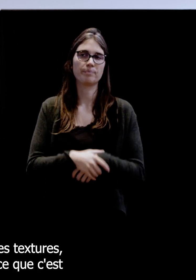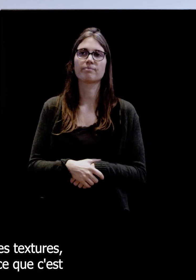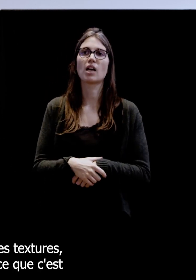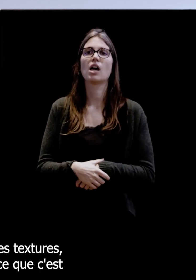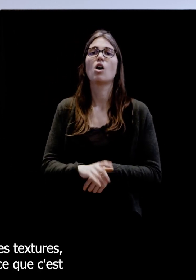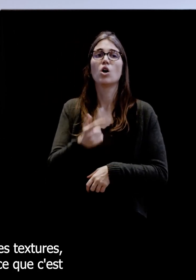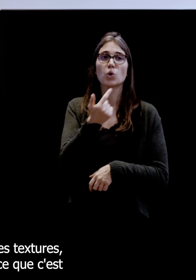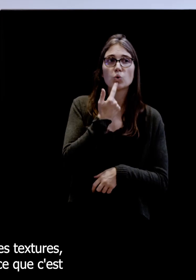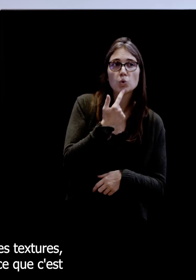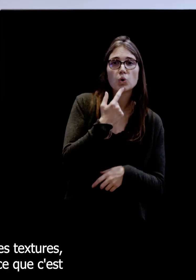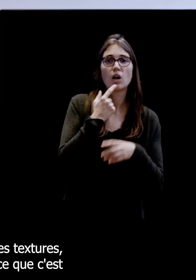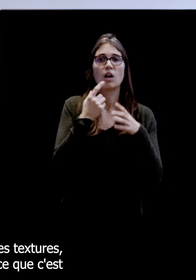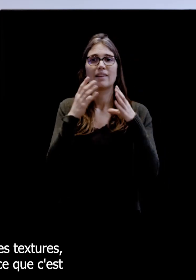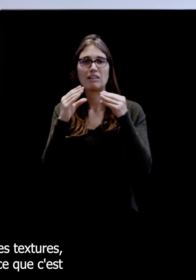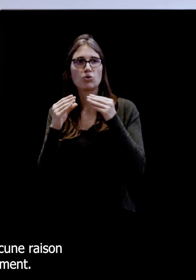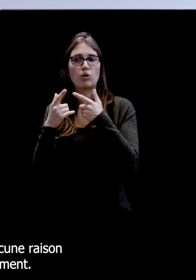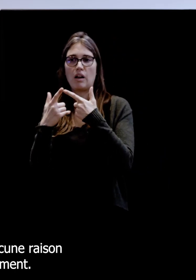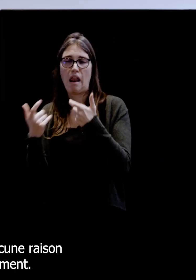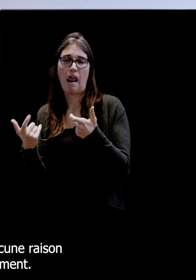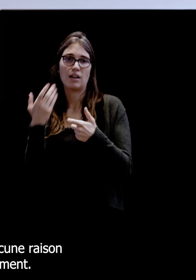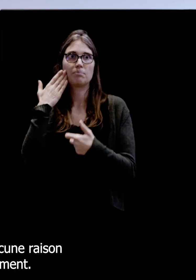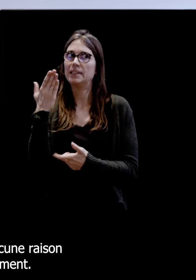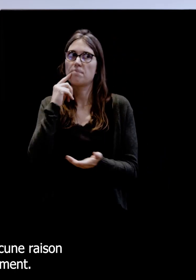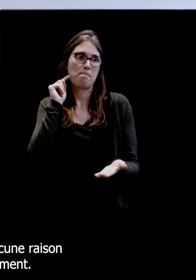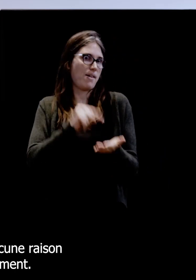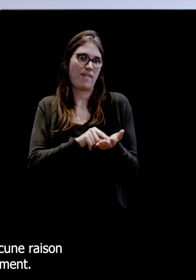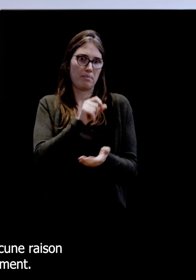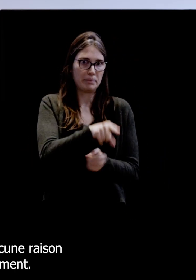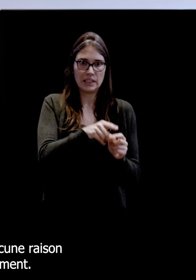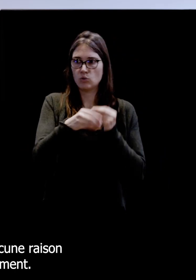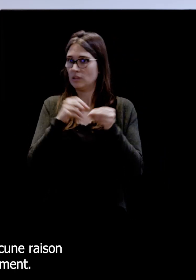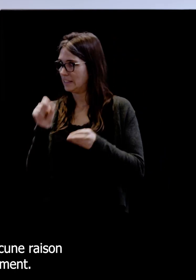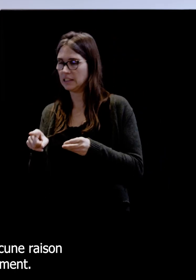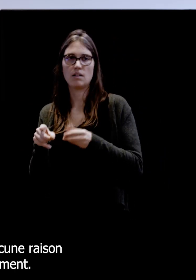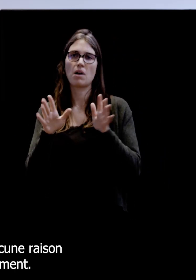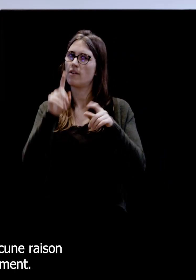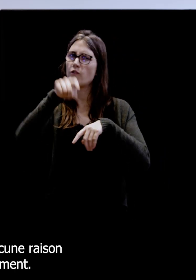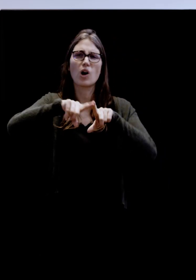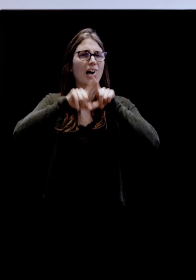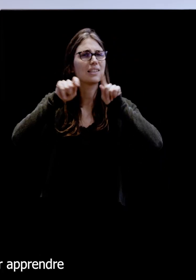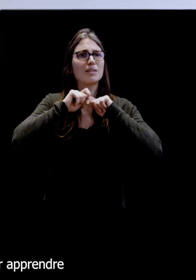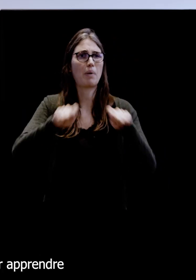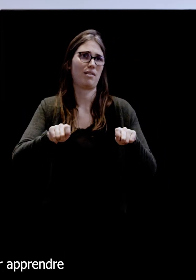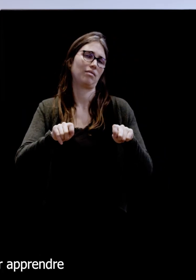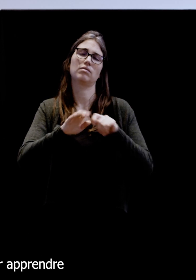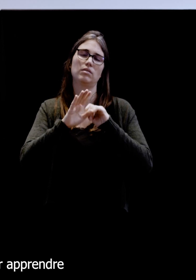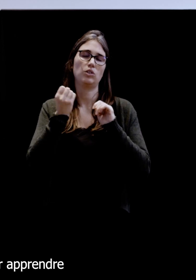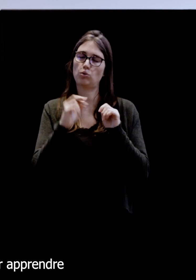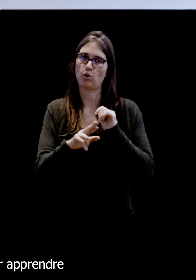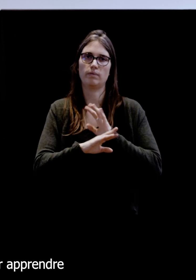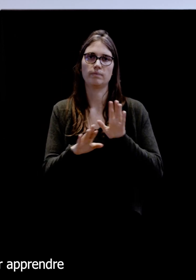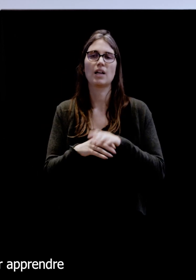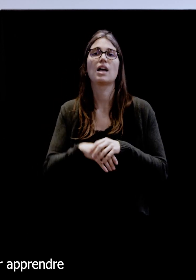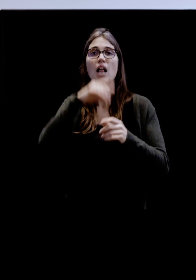les textures, pour les températures, parce que c'est comme ça et qu'il n'y a aucune raison de vouloir faire autrement. Et puis, pour le